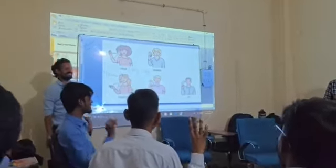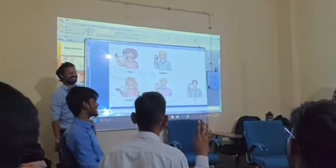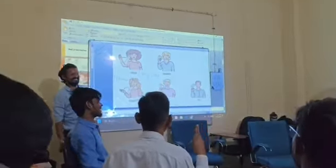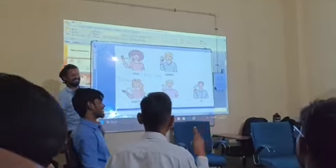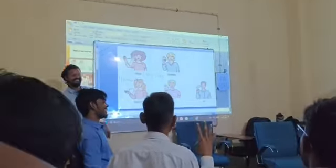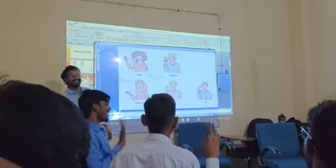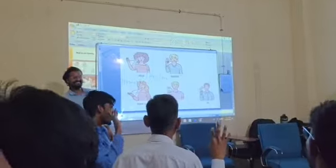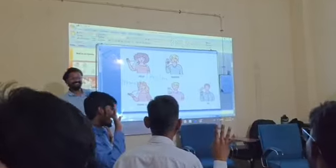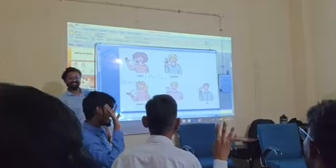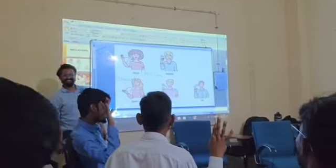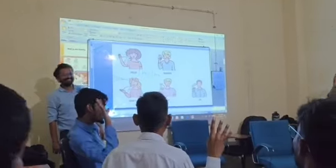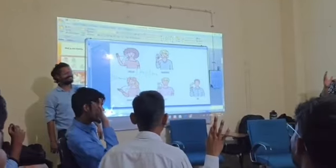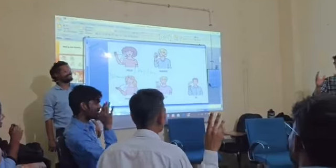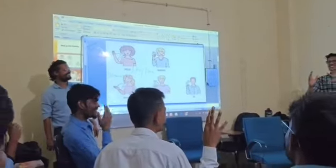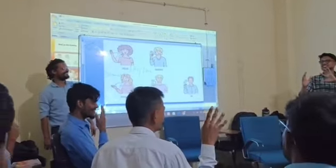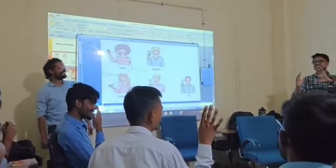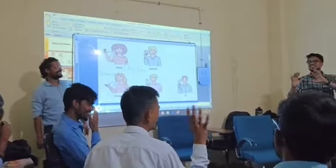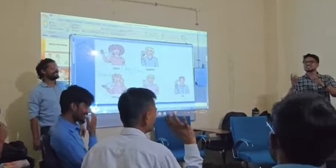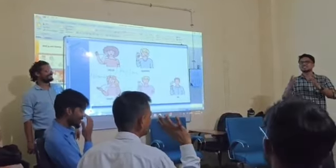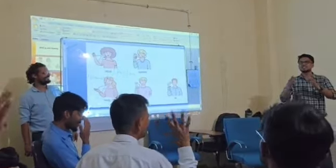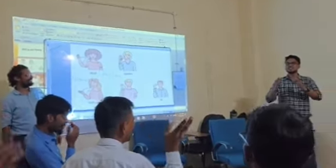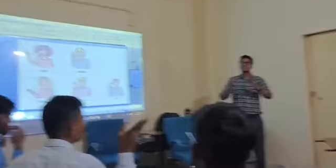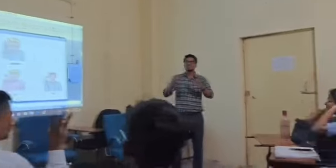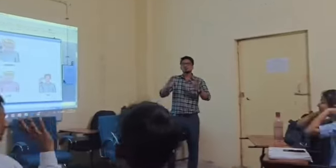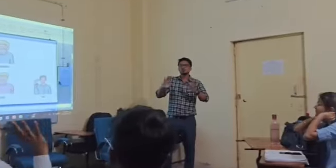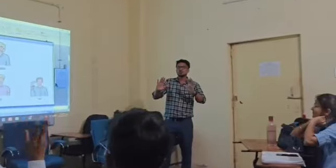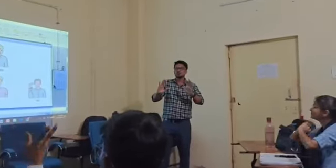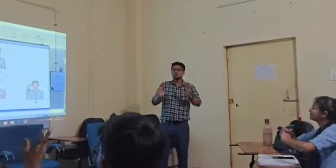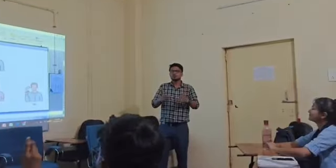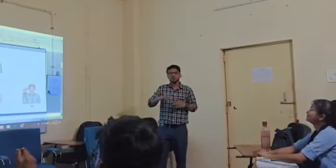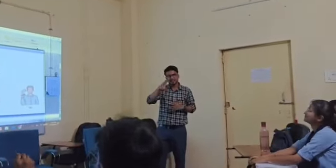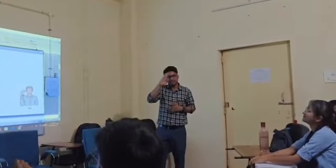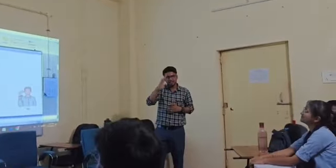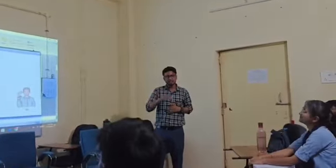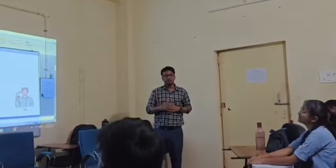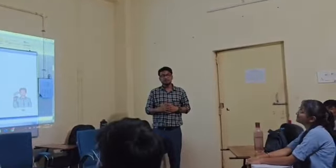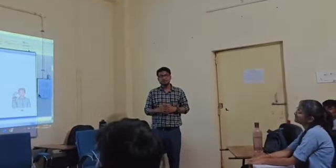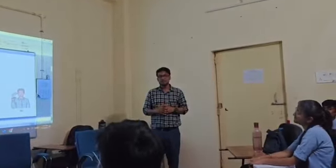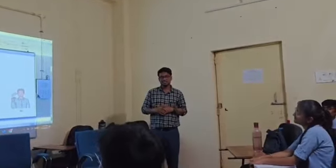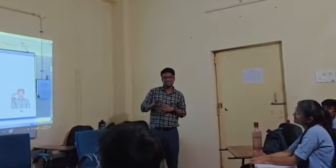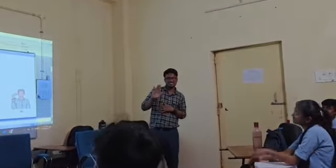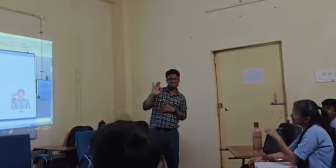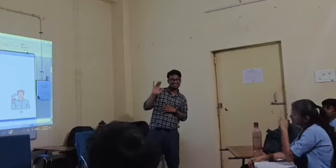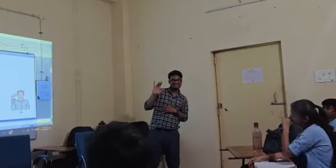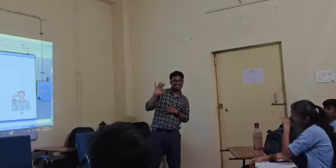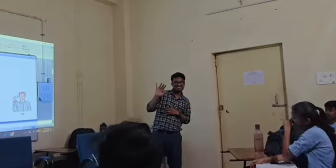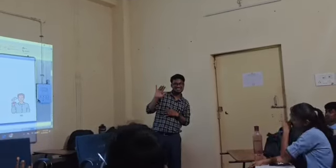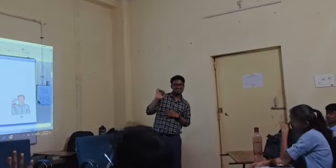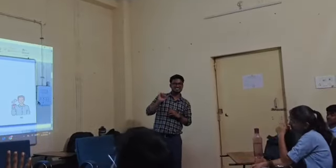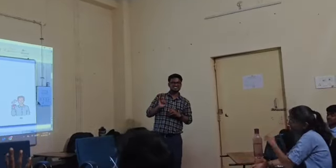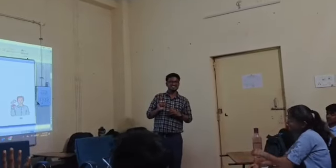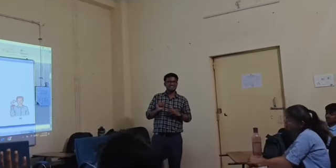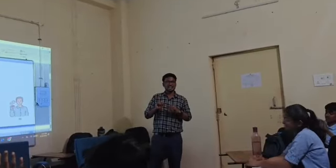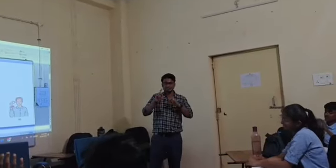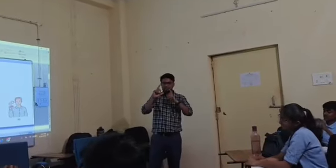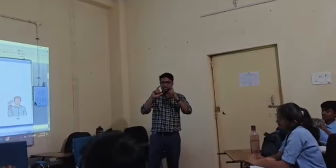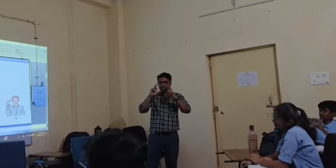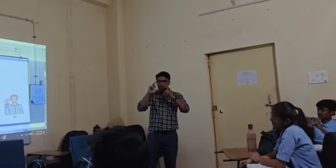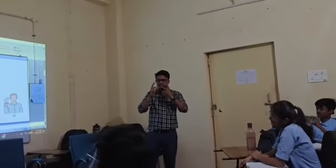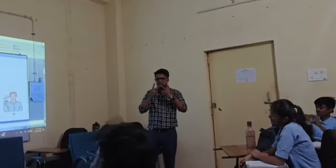ठीक है, जेस्चर बदलता है। जैसे कि देखिए, एक तो नॉर्मल हम मिले हाय, फिर एक होता है ना हाय, ऐसे भी एक्सप्रेशन चेंज